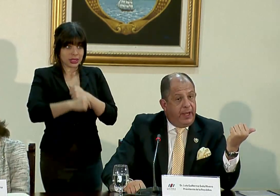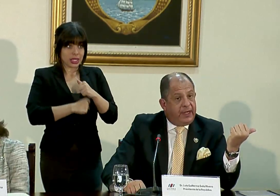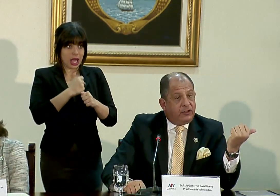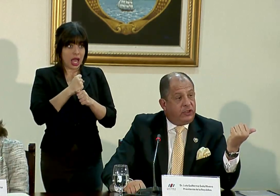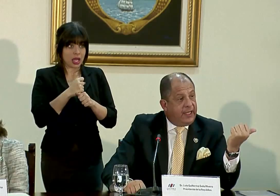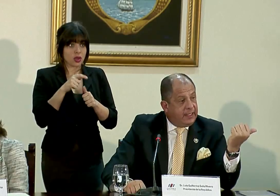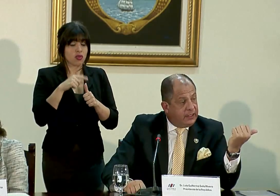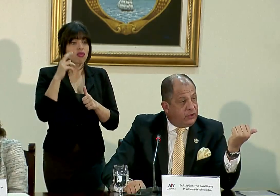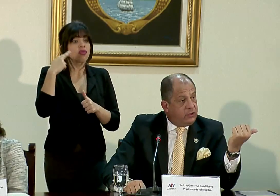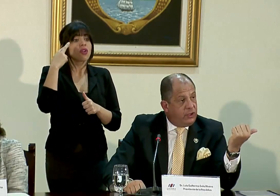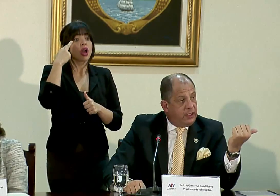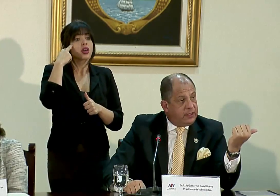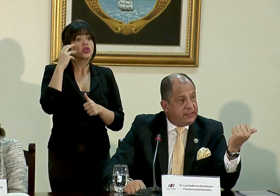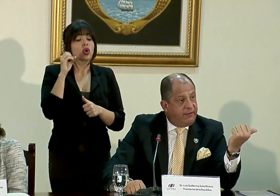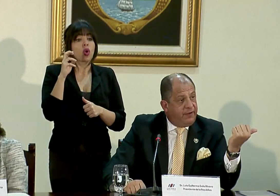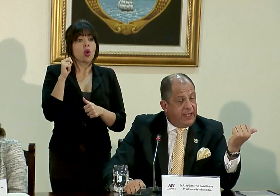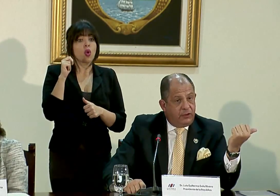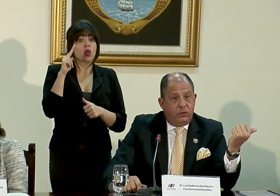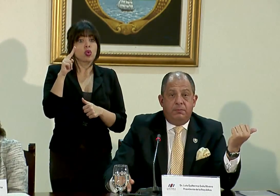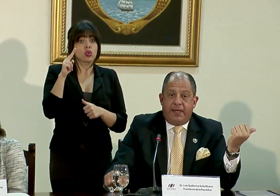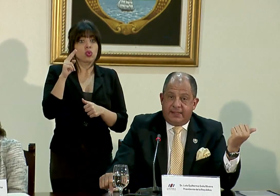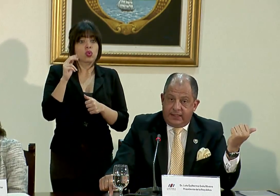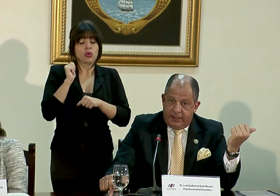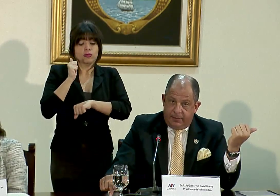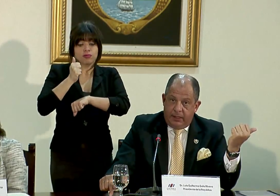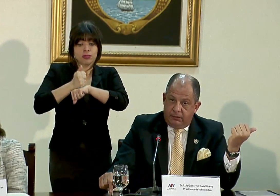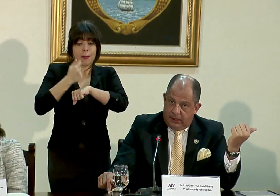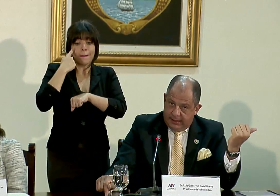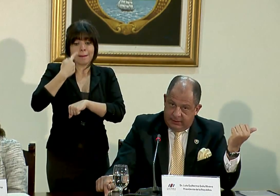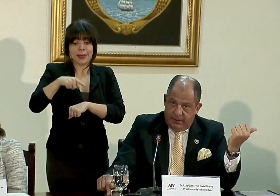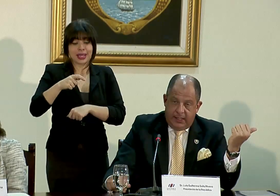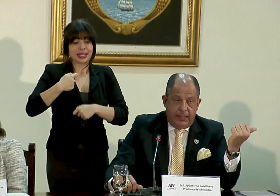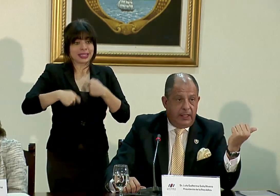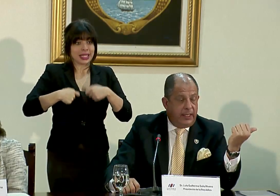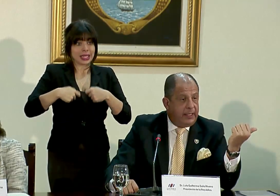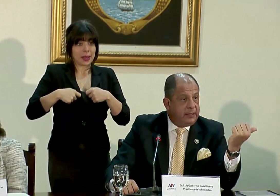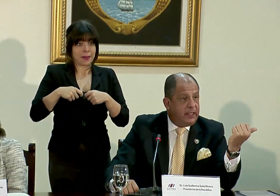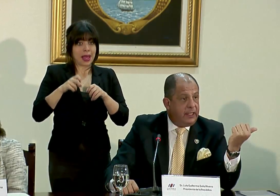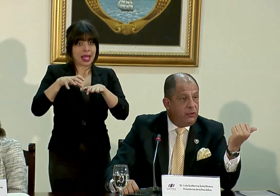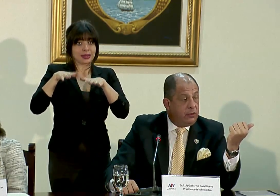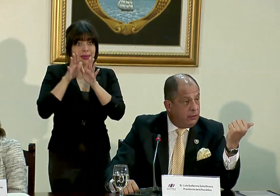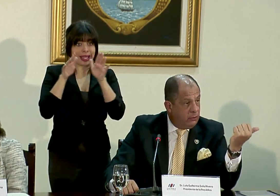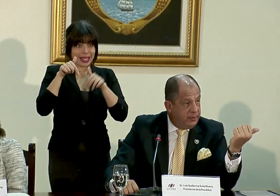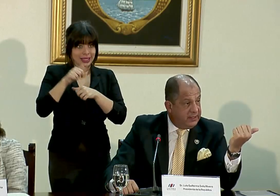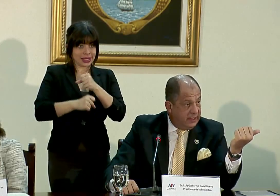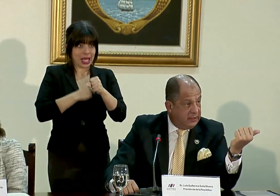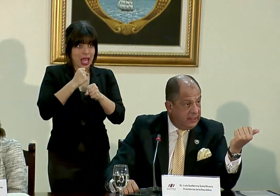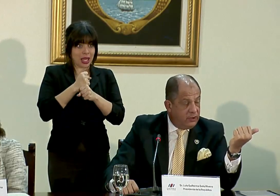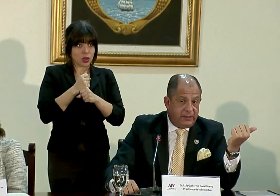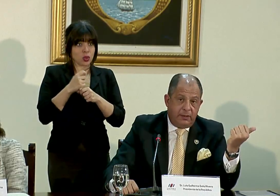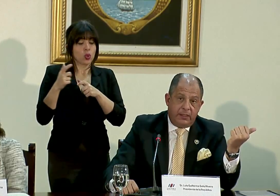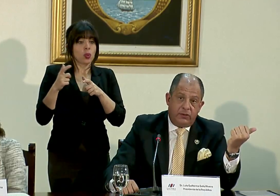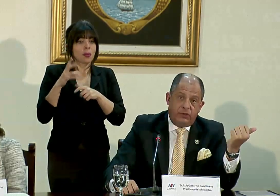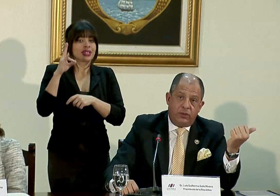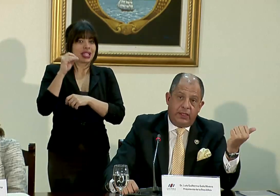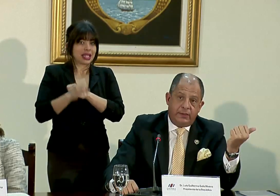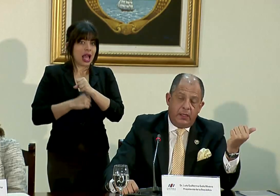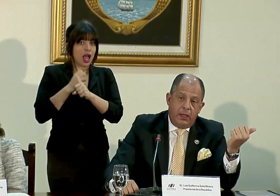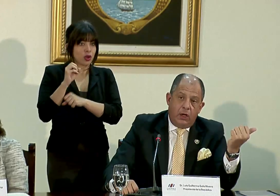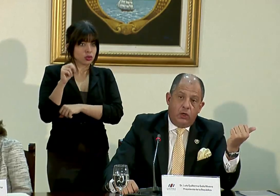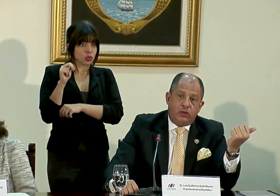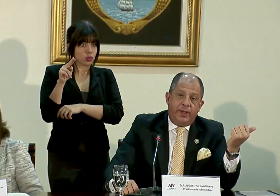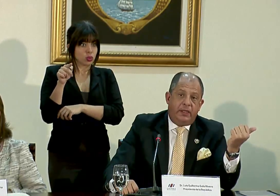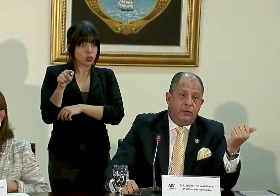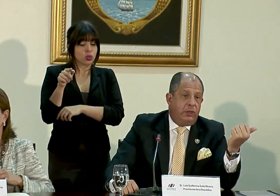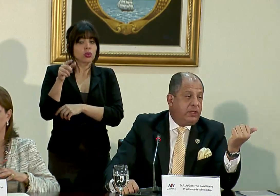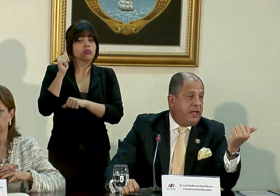en razón de que las Naciones Unidas están fijando para septiembre en la Asamblea General de este año, cumple 70 años las Naciones Unidas,